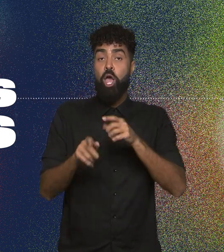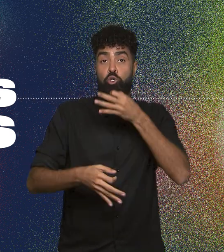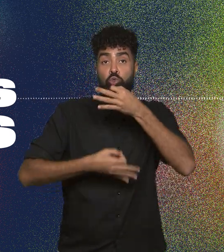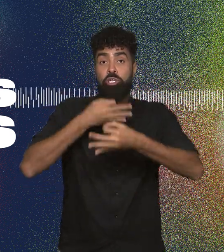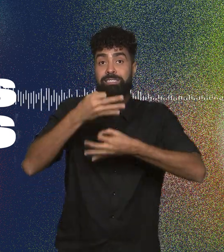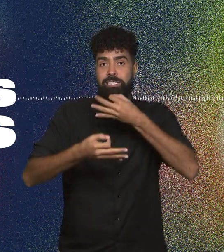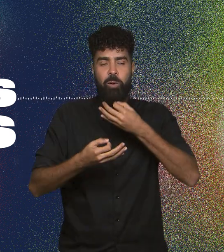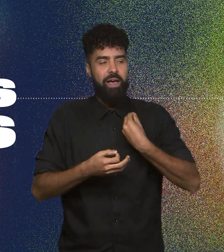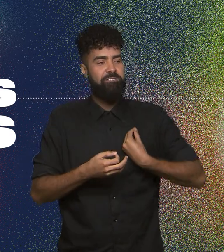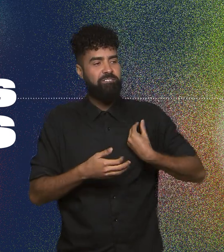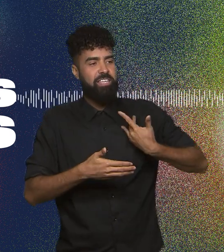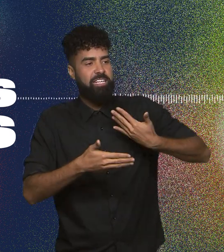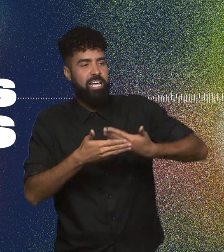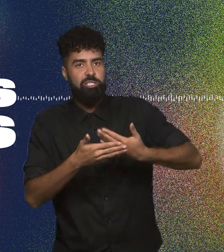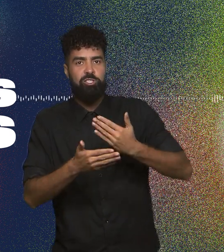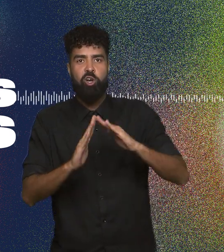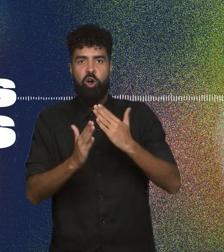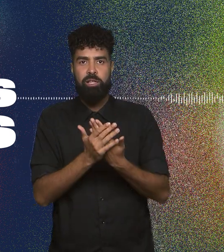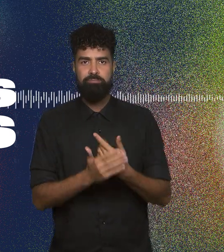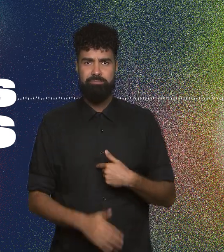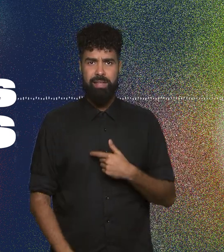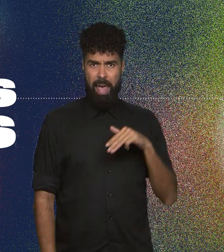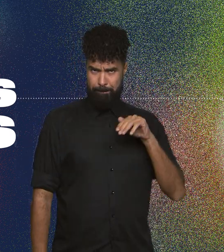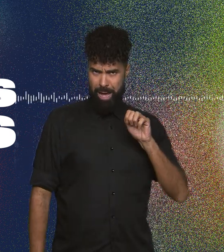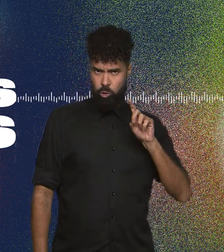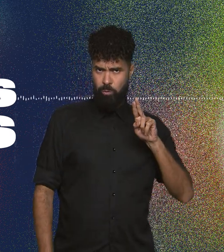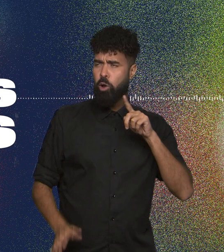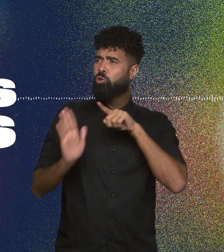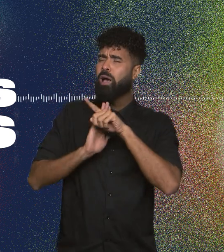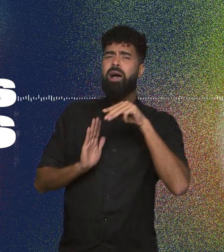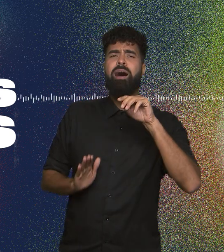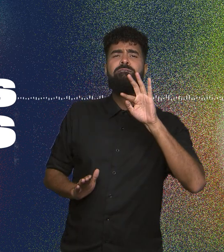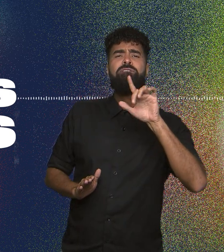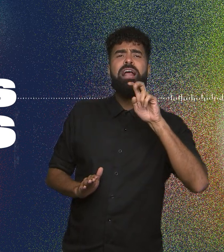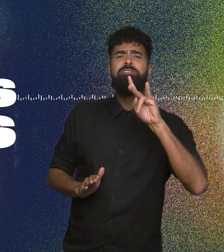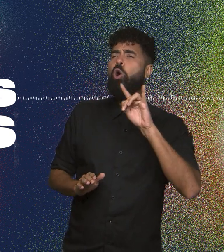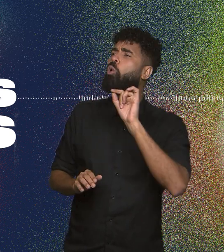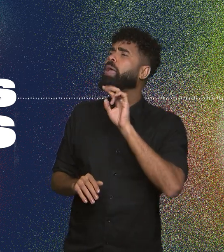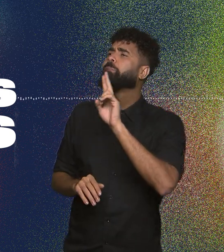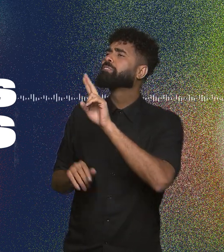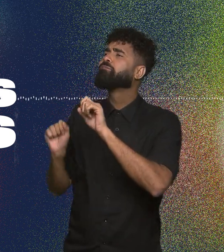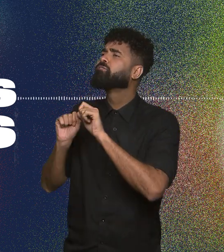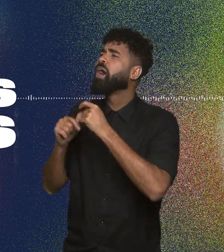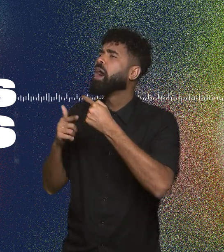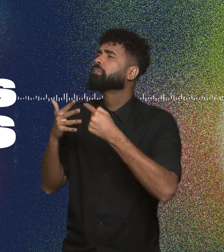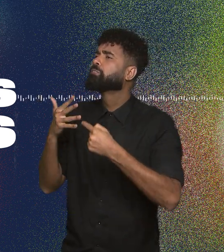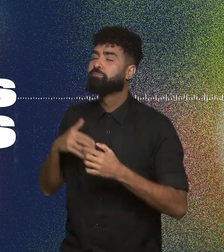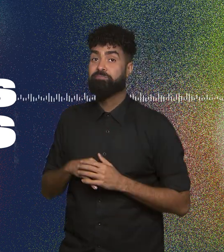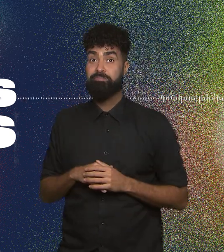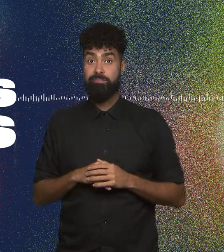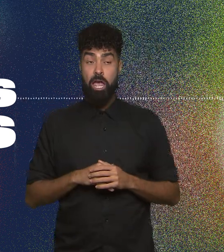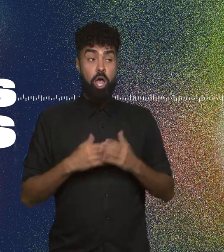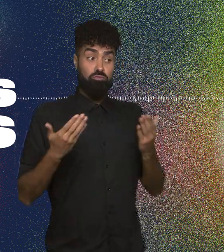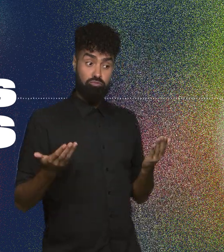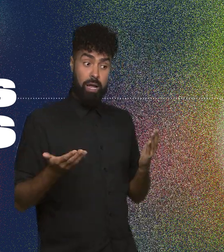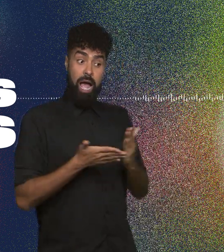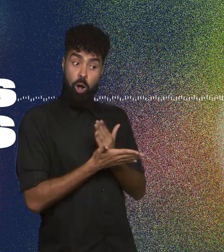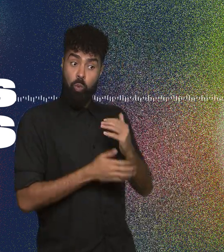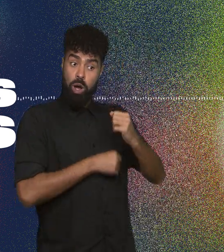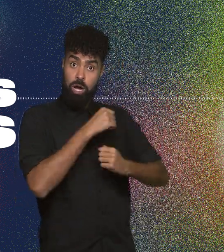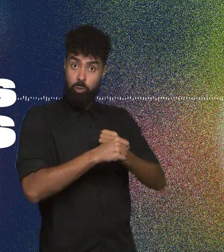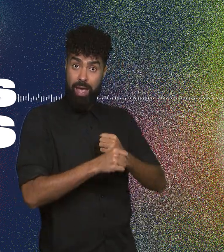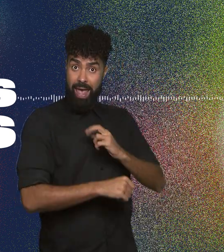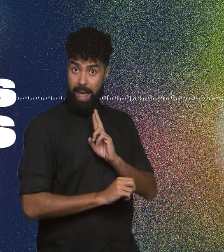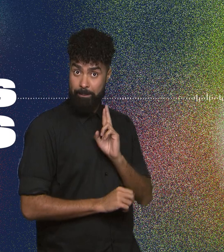deles. Flávia, o que os representantes fazem? Tem anos, por exemplo, que a gente tem representantes que organizam a formatura.